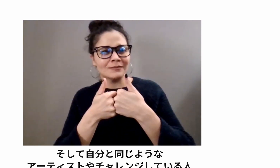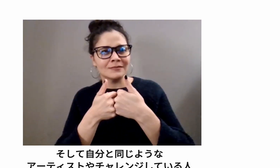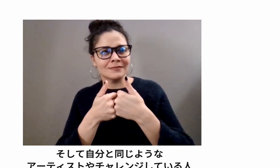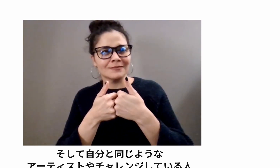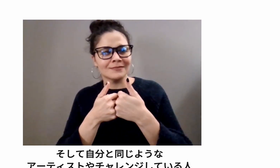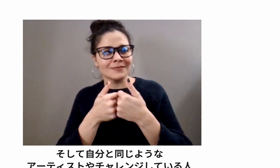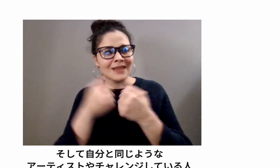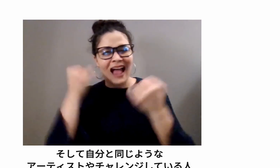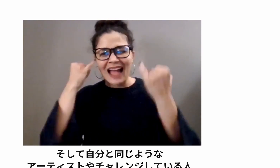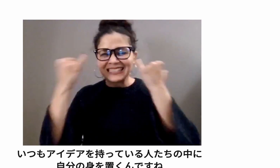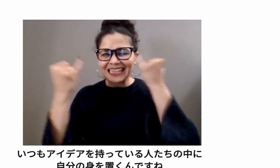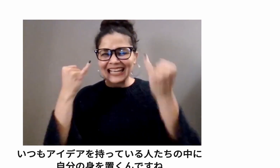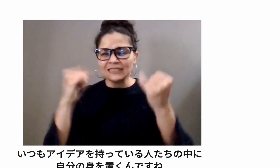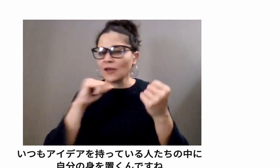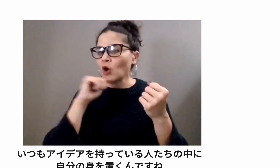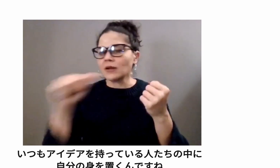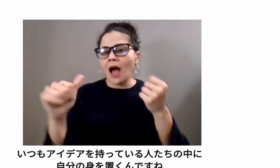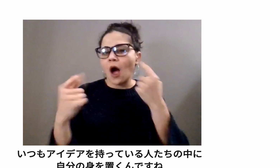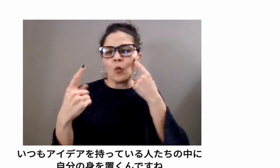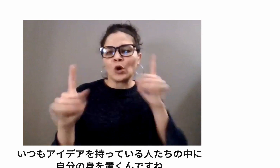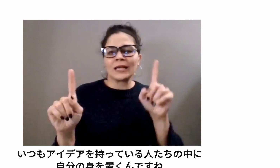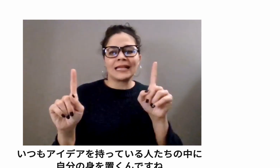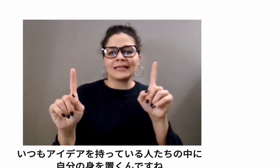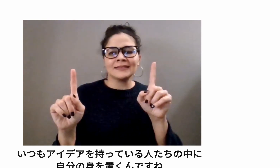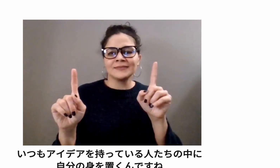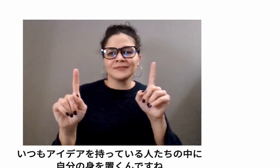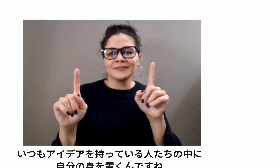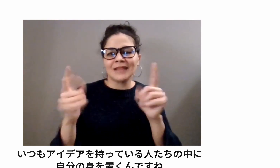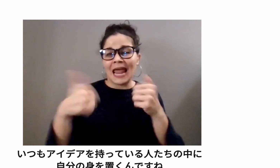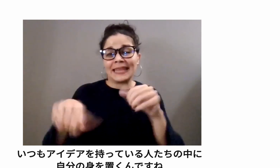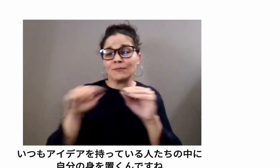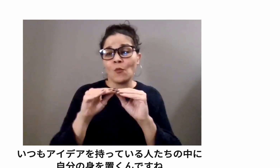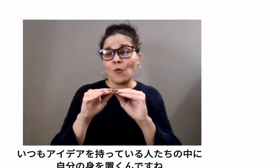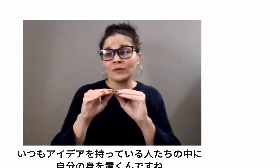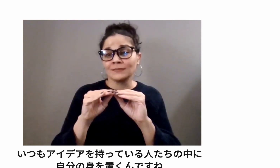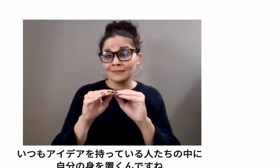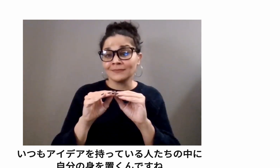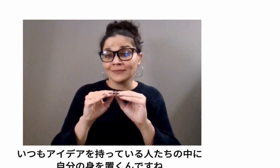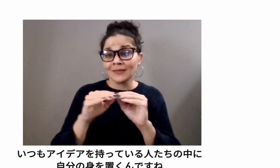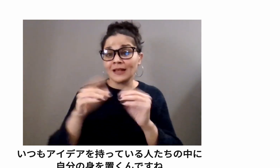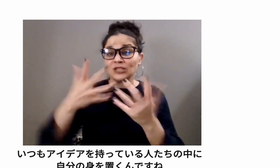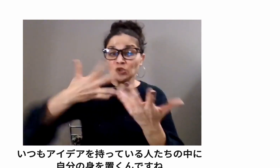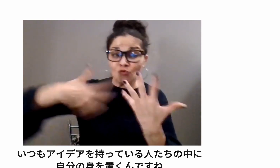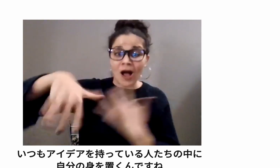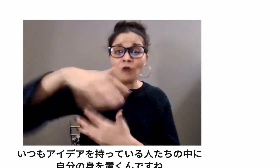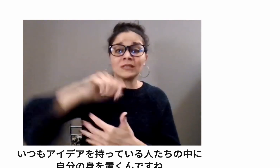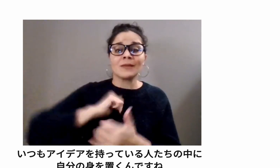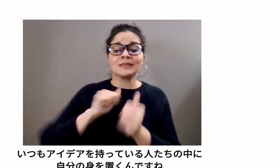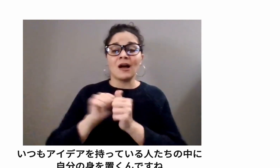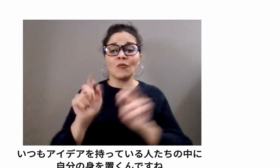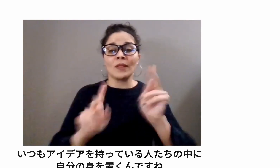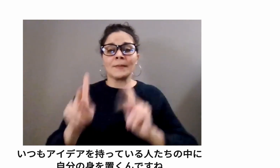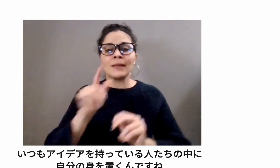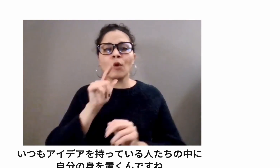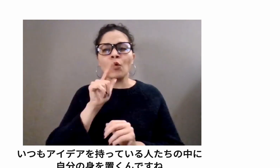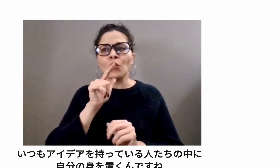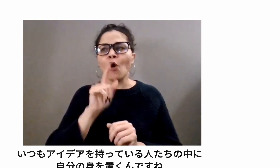り、アイデアをいつもいつもこう持っている人たち、そういう人たちの中に自分の身を置くんです